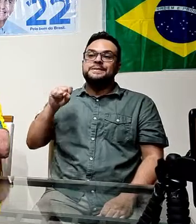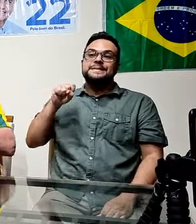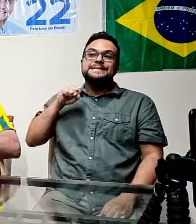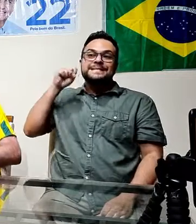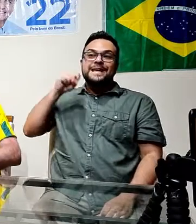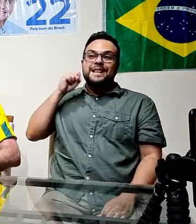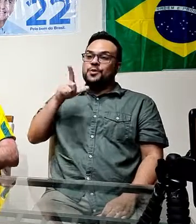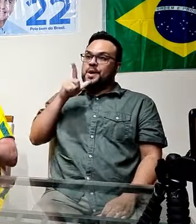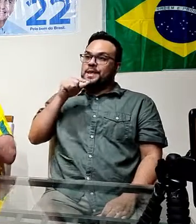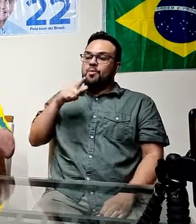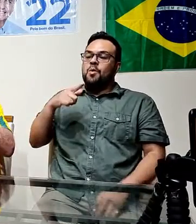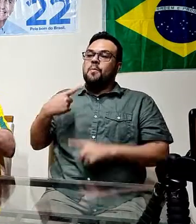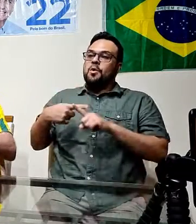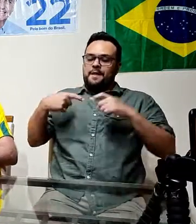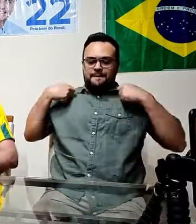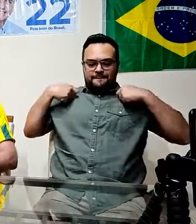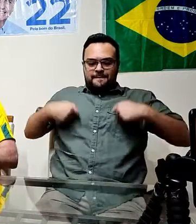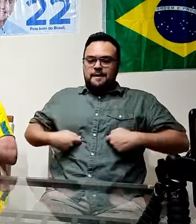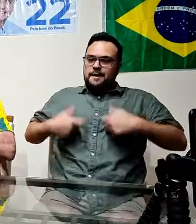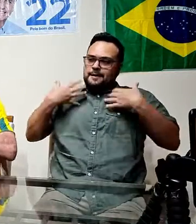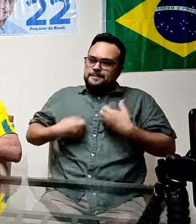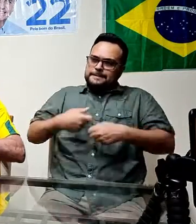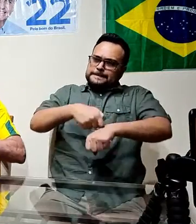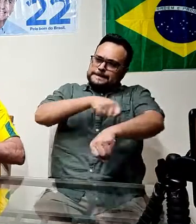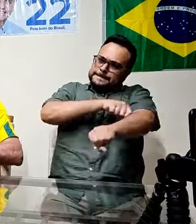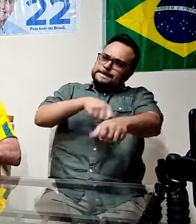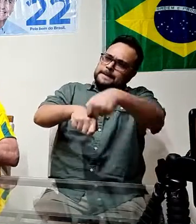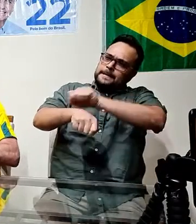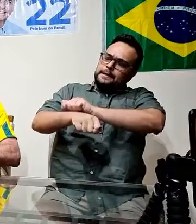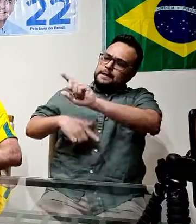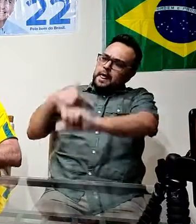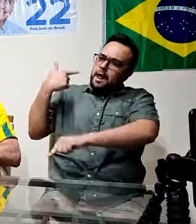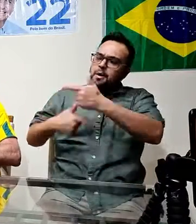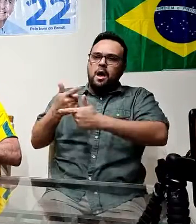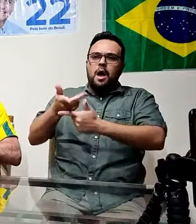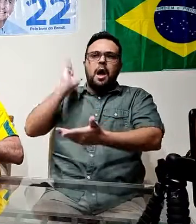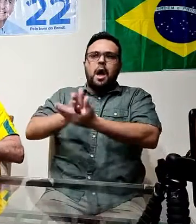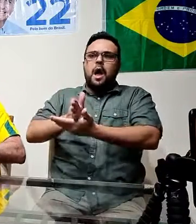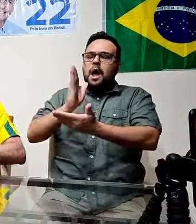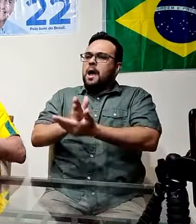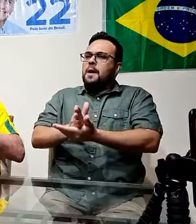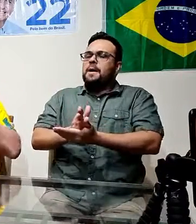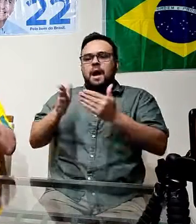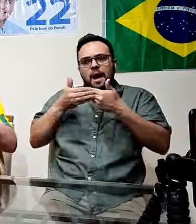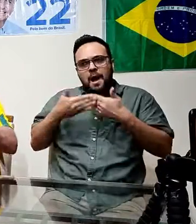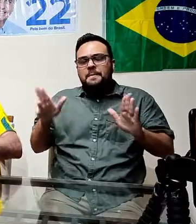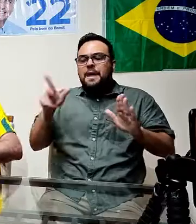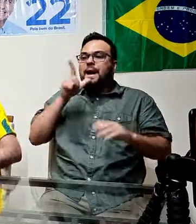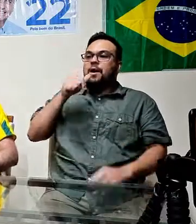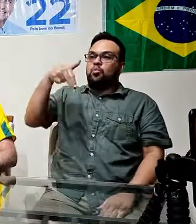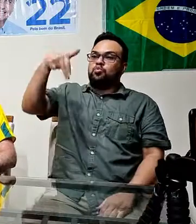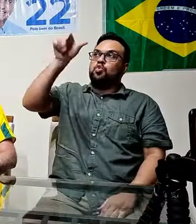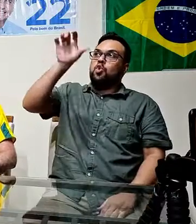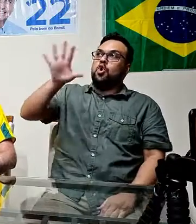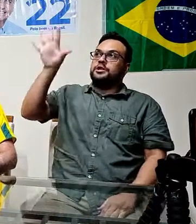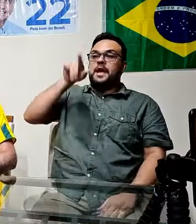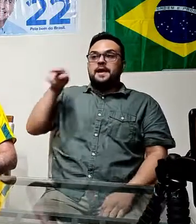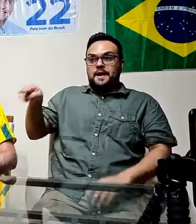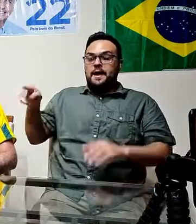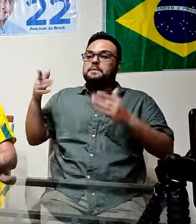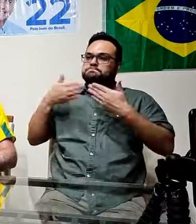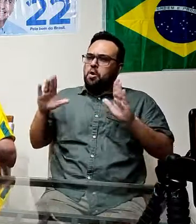Realmente ele vestiu a camisa e falou: vamos acabar com essa novela de água para o Nordeste. E o Marinho fez o